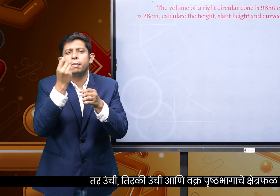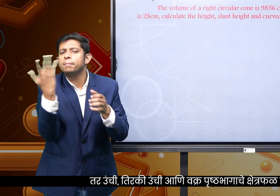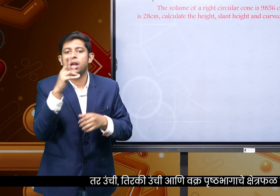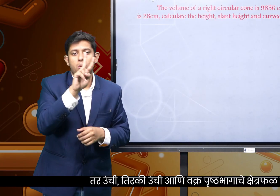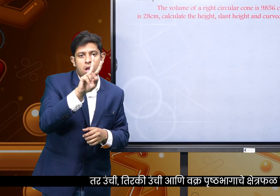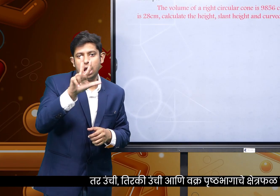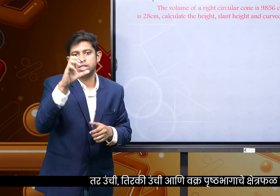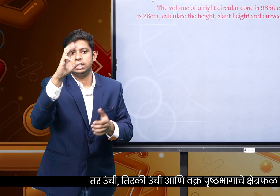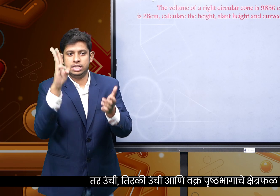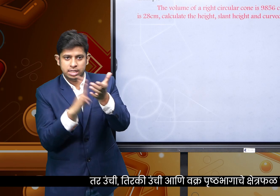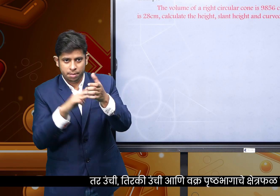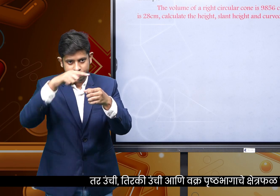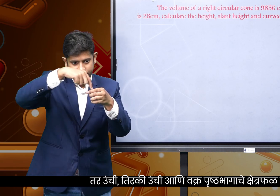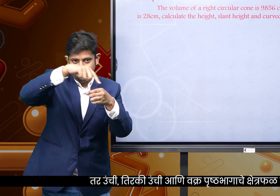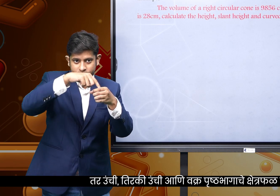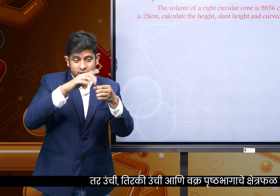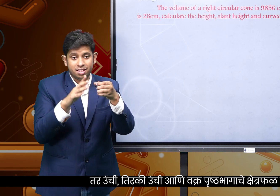वक्र पृष्ठभागाचे क्षेत्रफळ काढा.